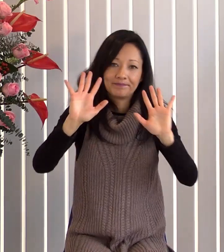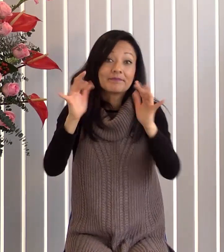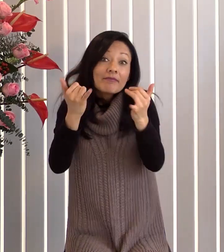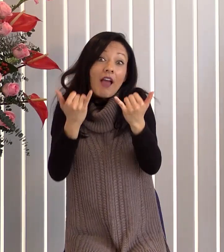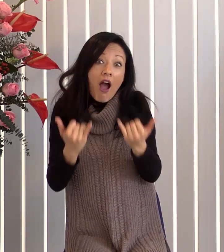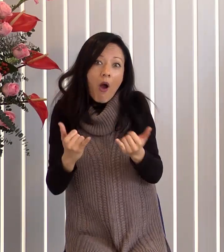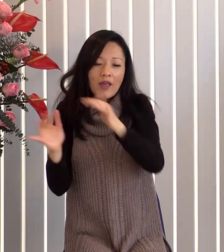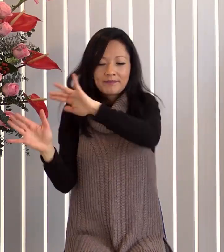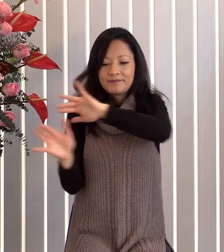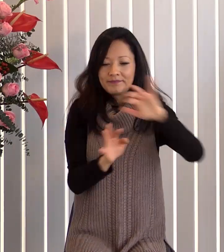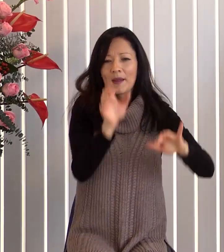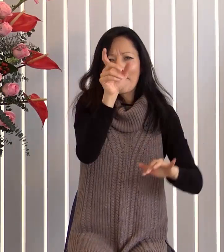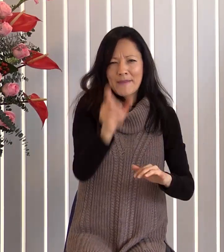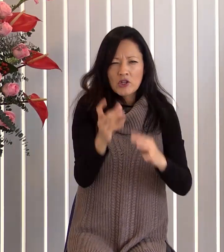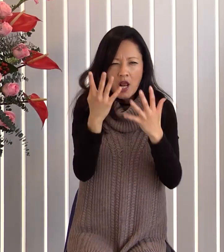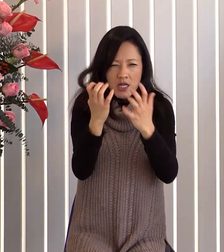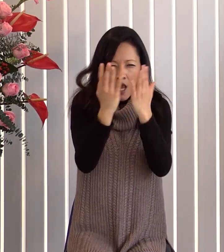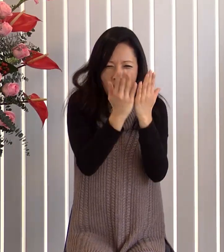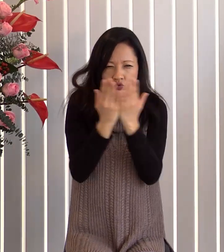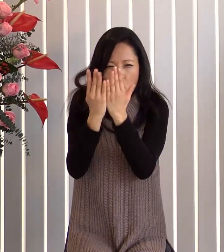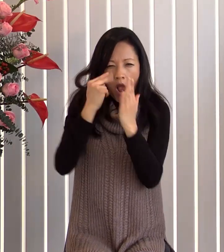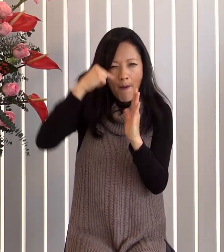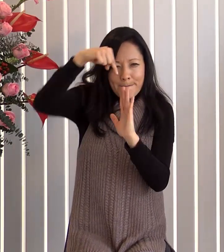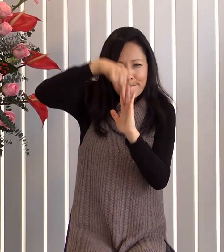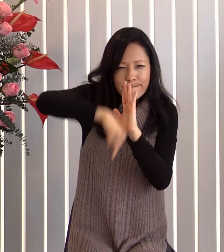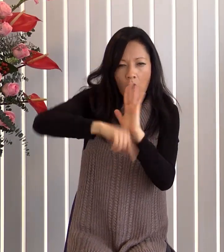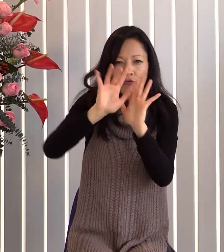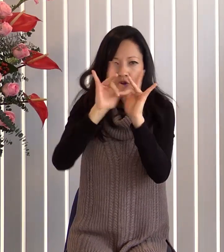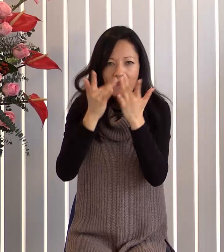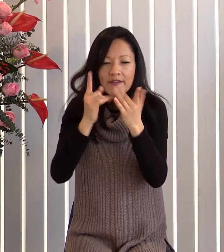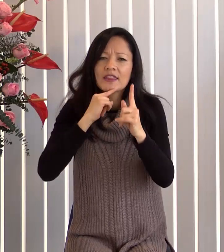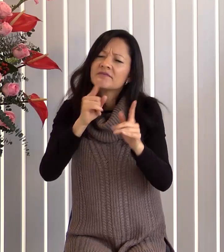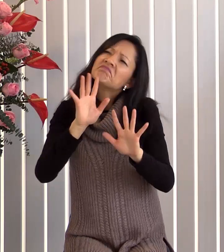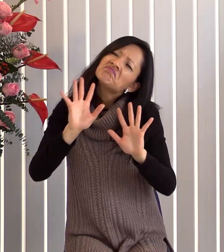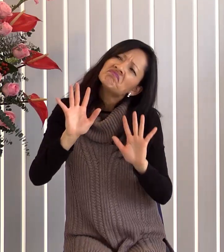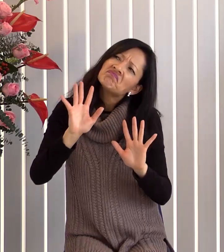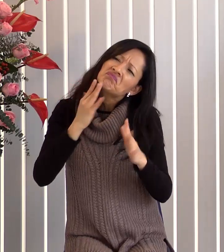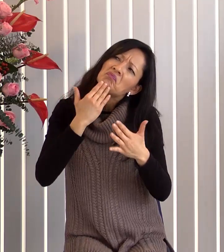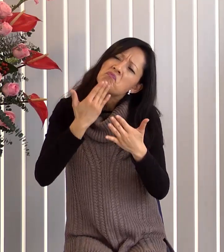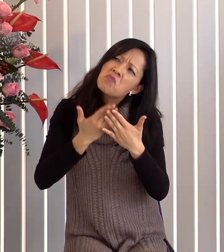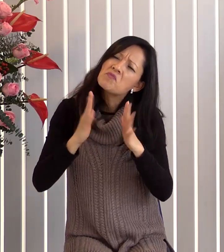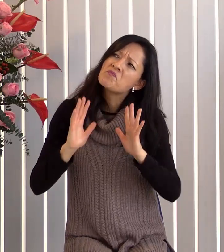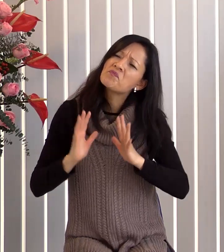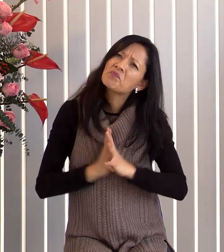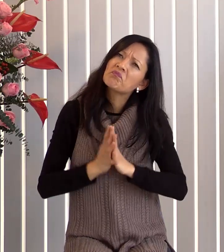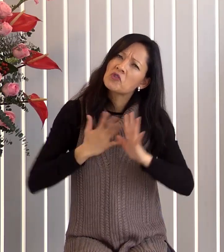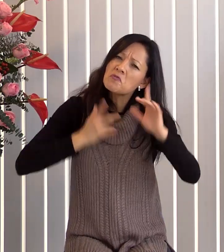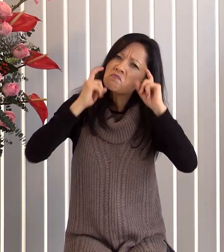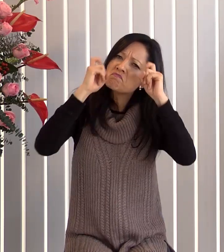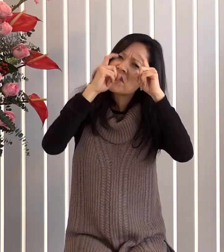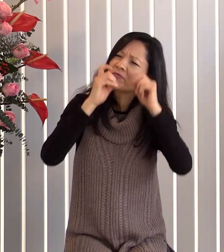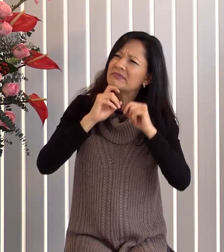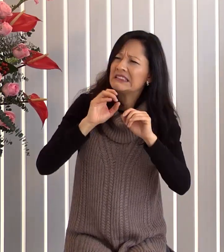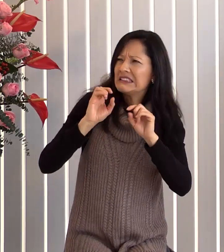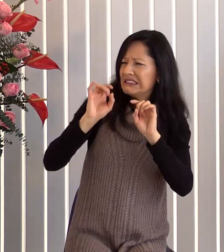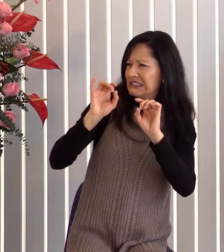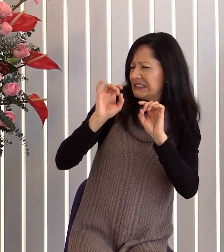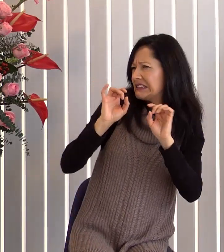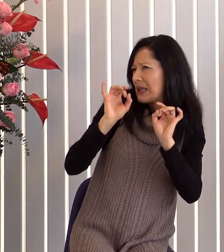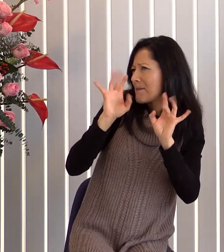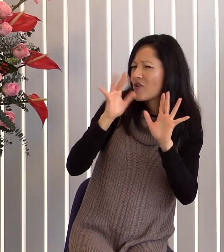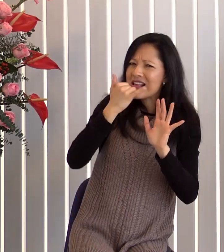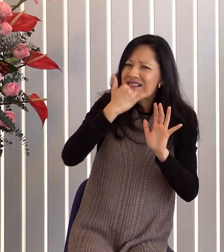el que quiere conocer más profundamente, dice, bueno, pero ¿será que tradujeron bien la